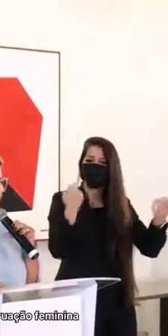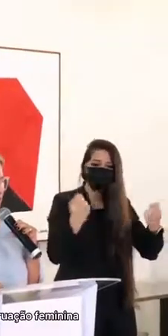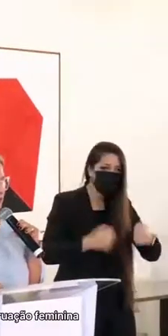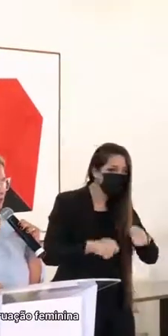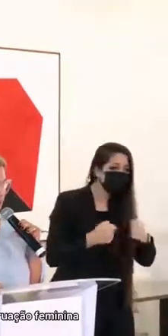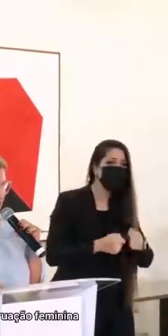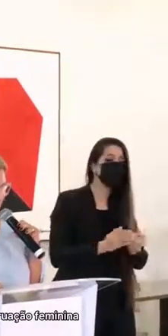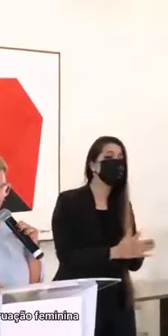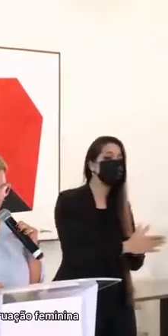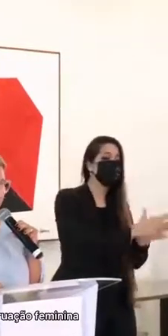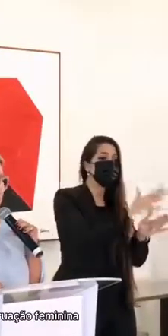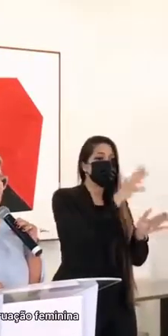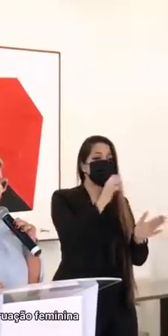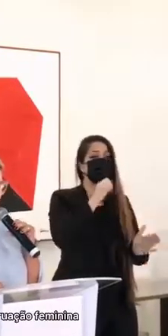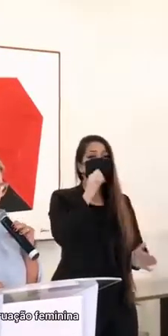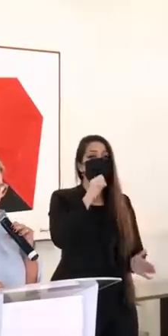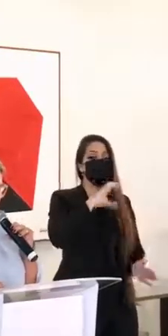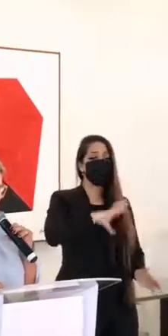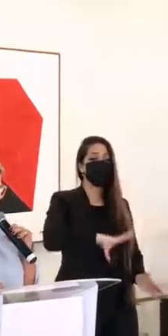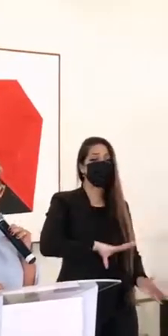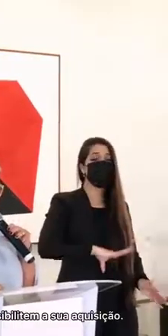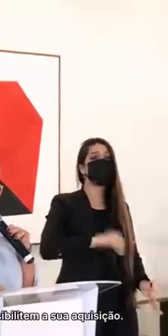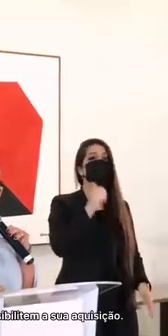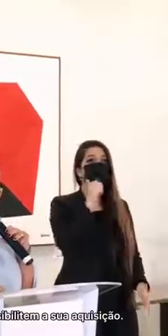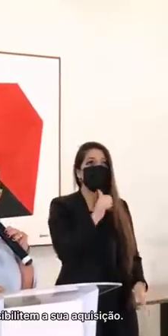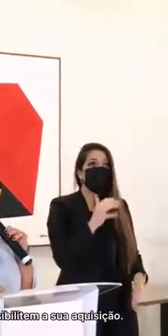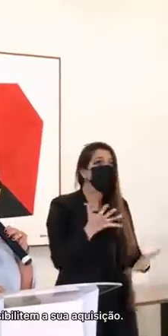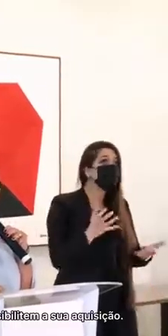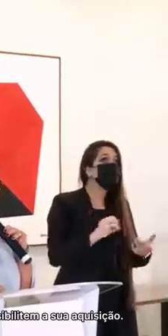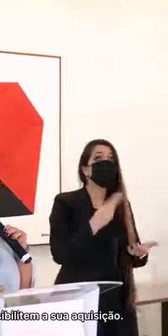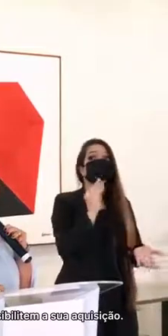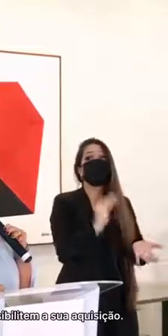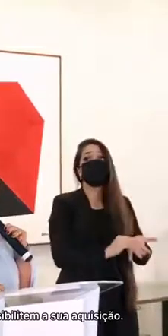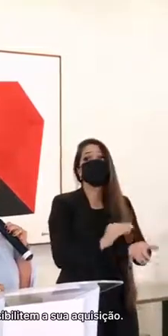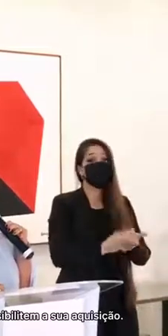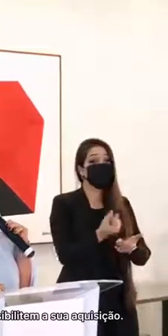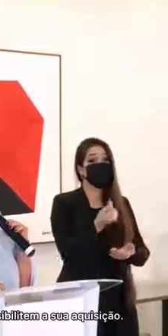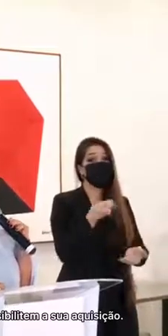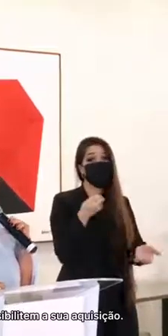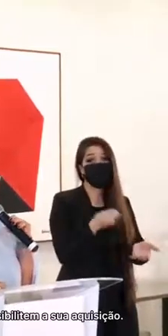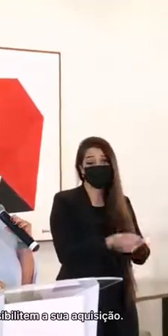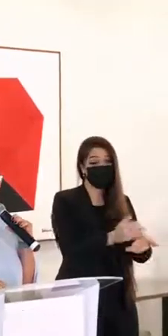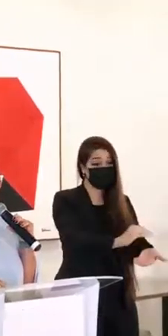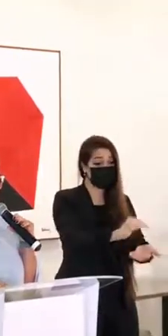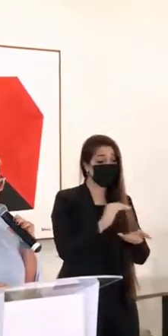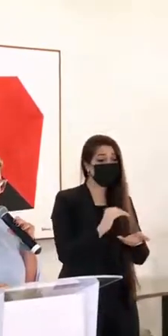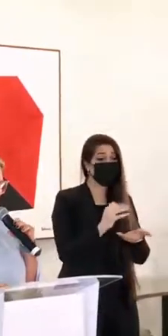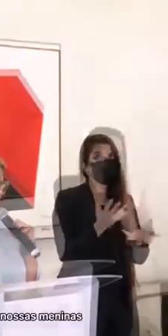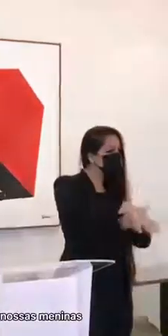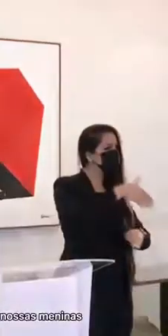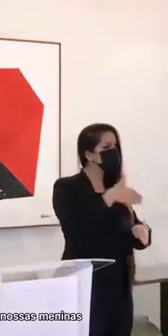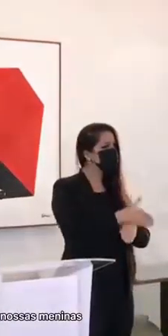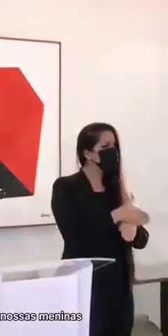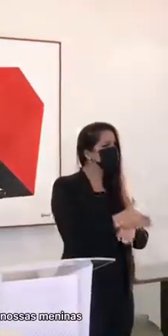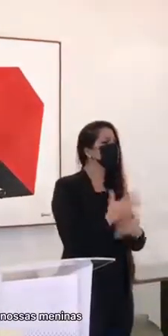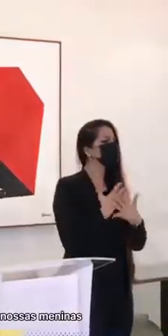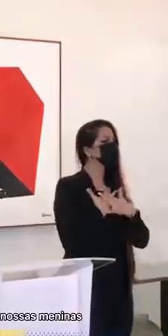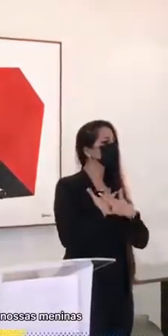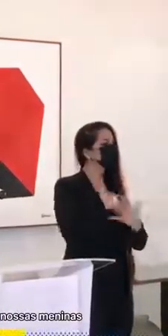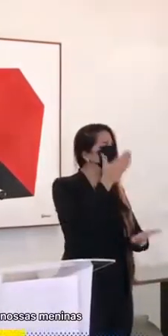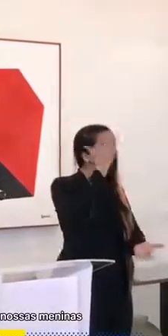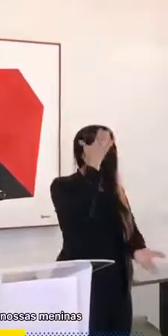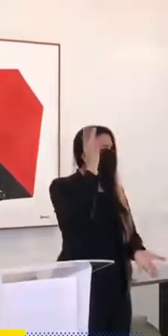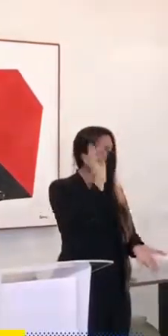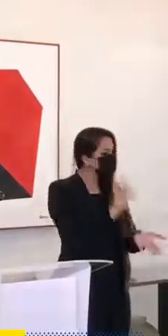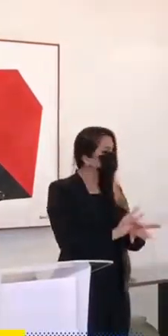ao período da menstruação feminina ou a falta de recursos que possibilitem a sua aquisição. Eu tenho certeza